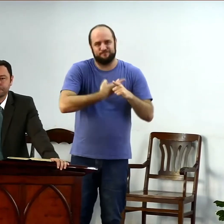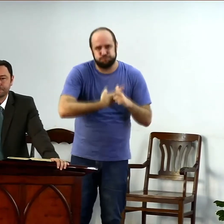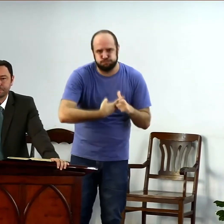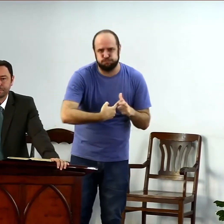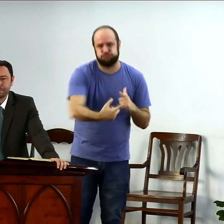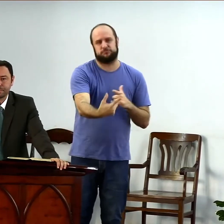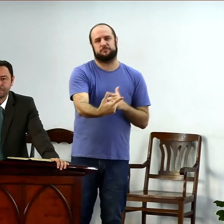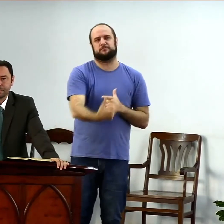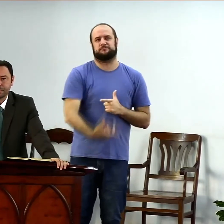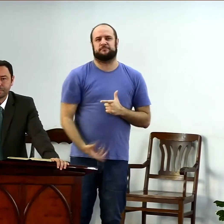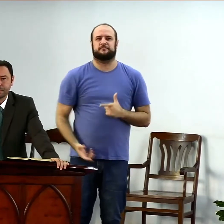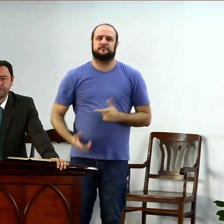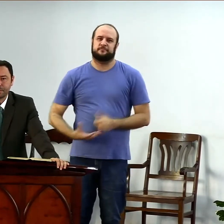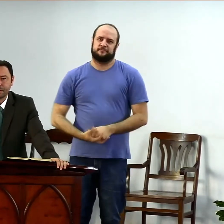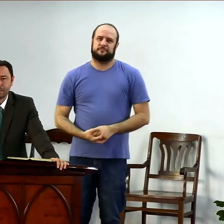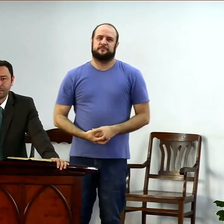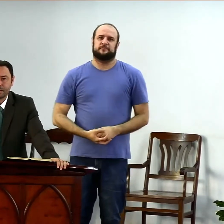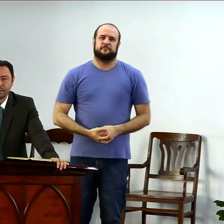problema.